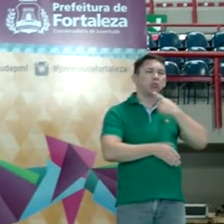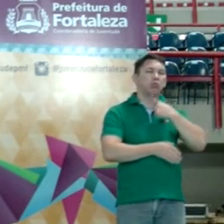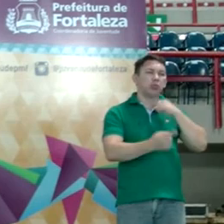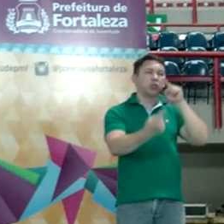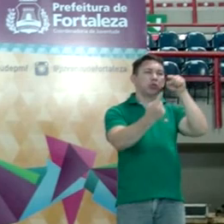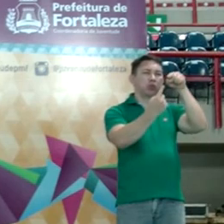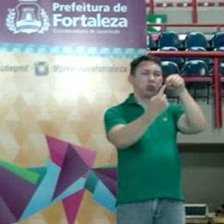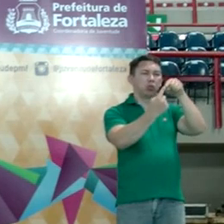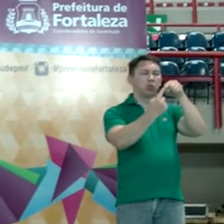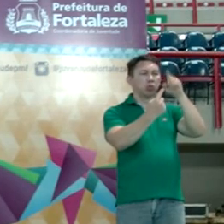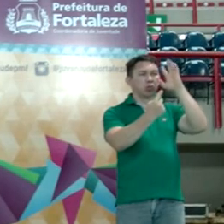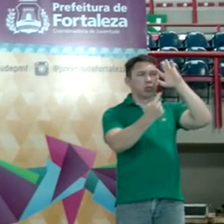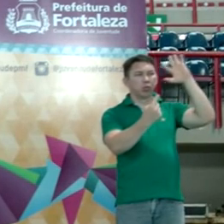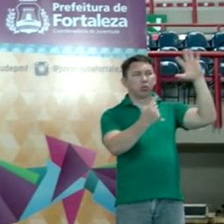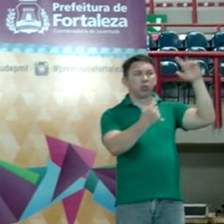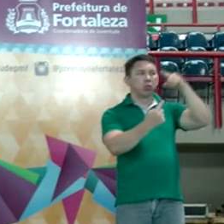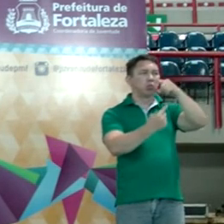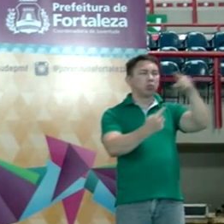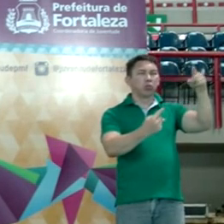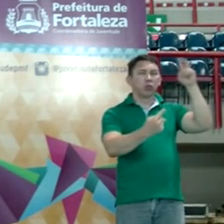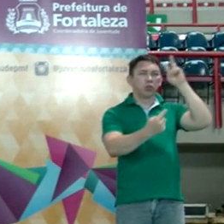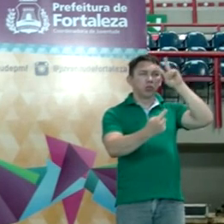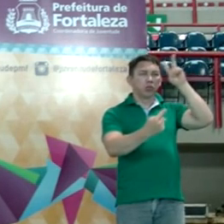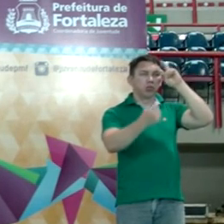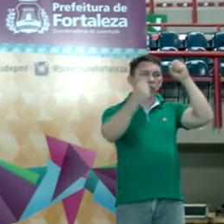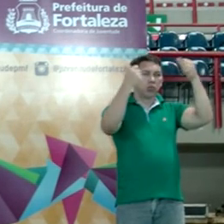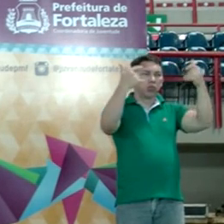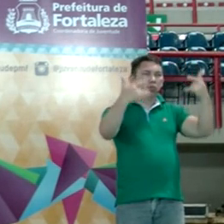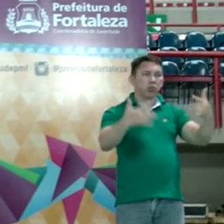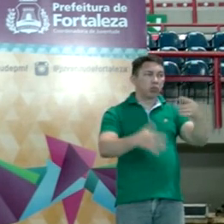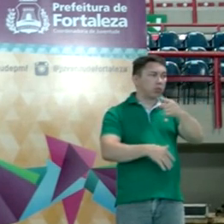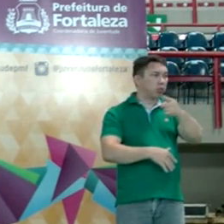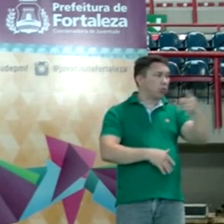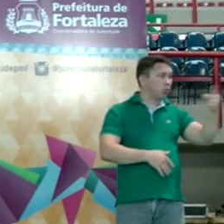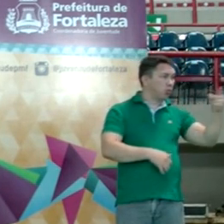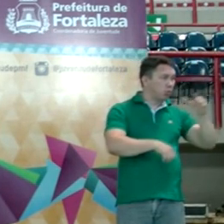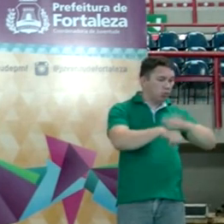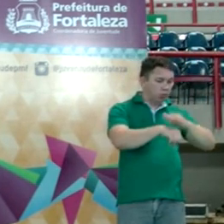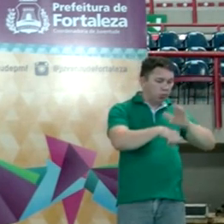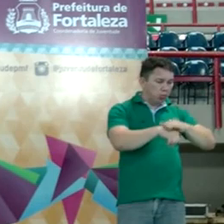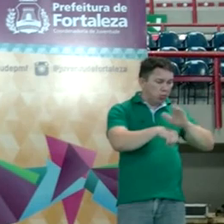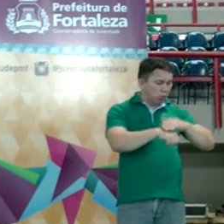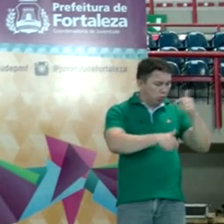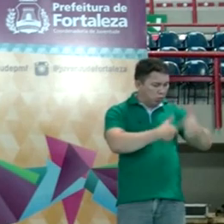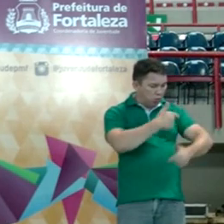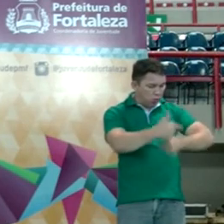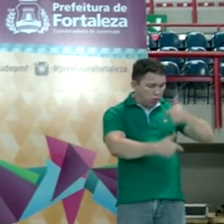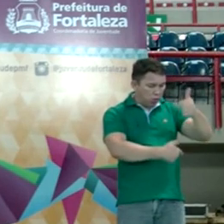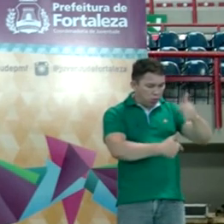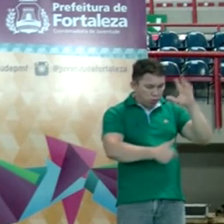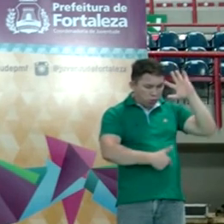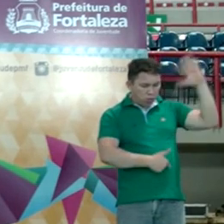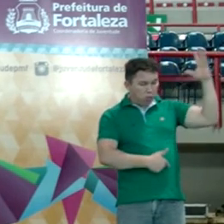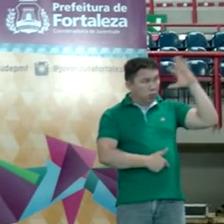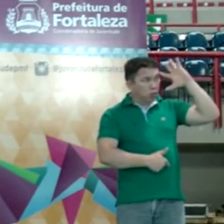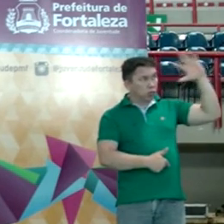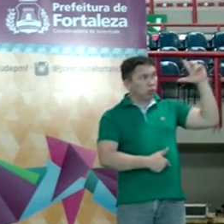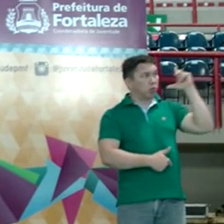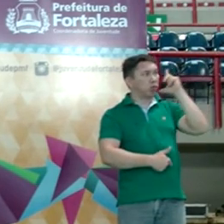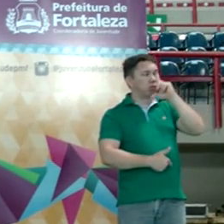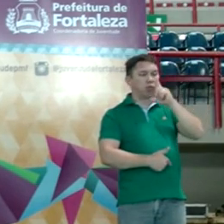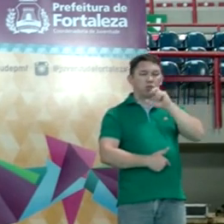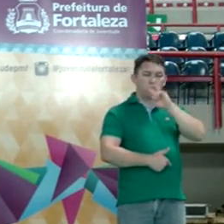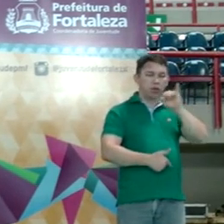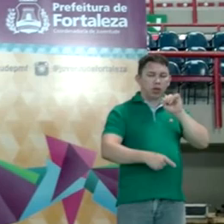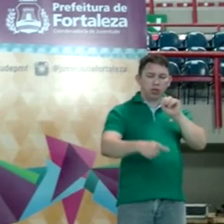então parabéns. Porque lembrem de uma coisa: quem não faz os seus próprios sonhos acontecer, vai ser contratado